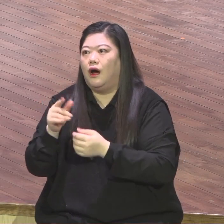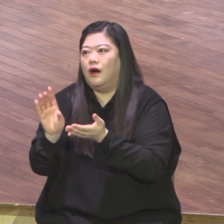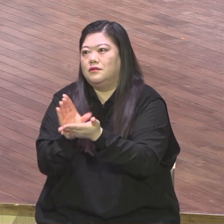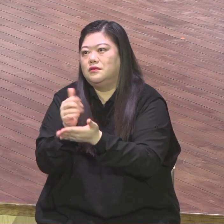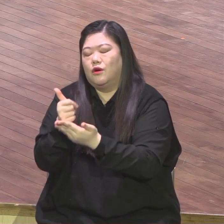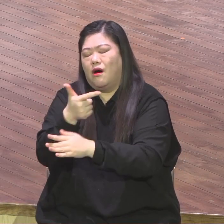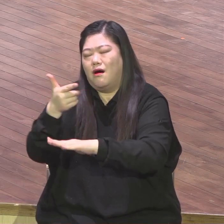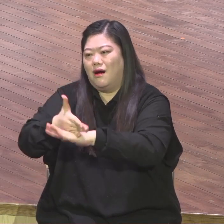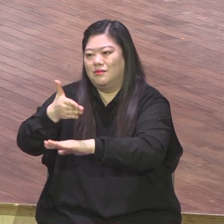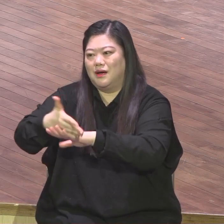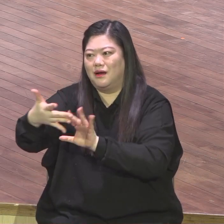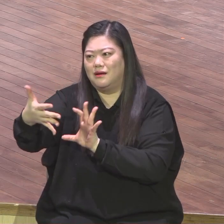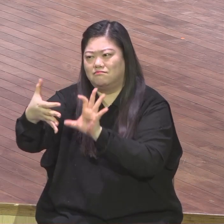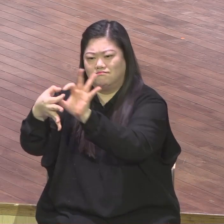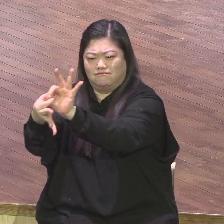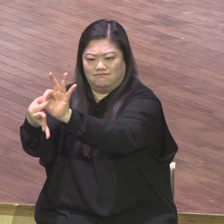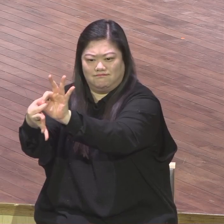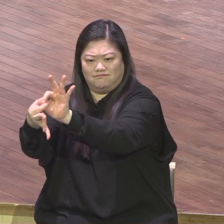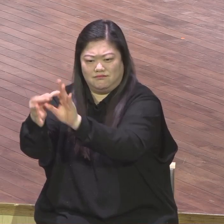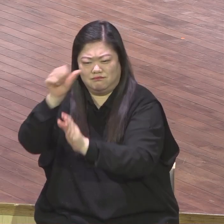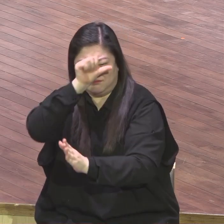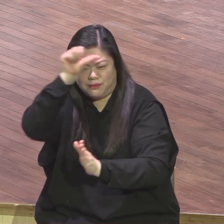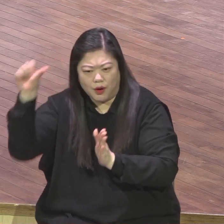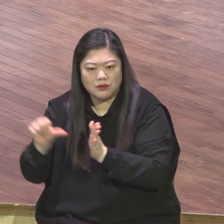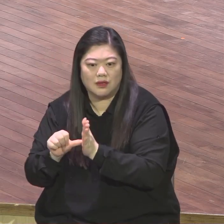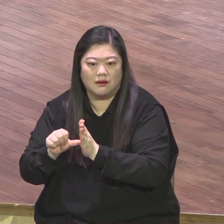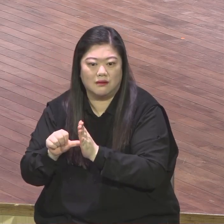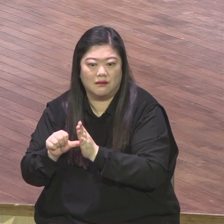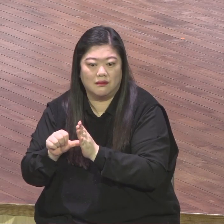그리스도에게 잡혀버렸다 내가.